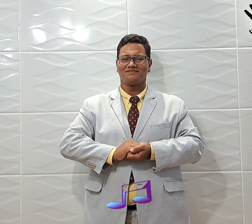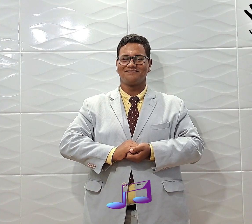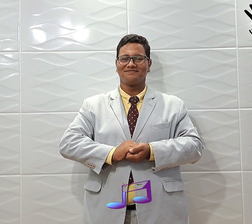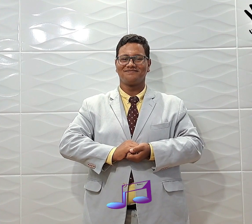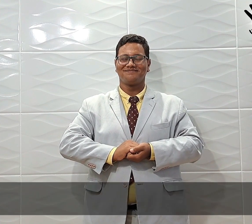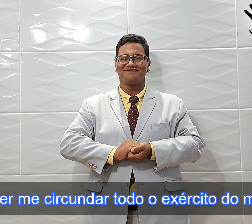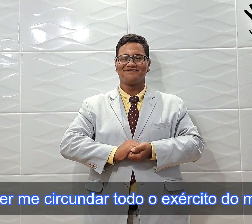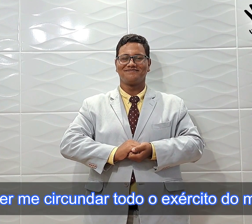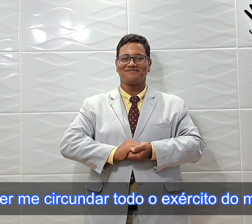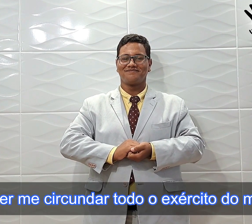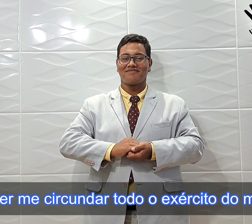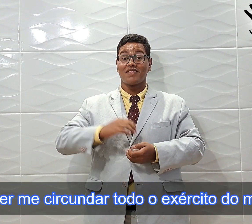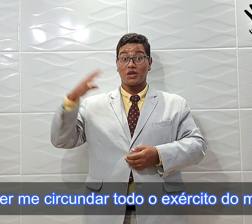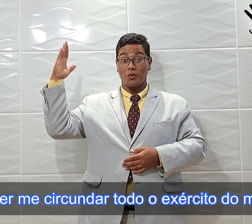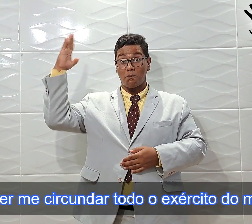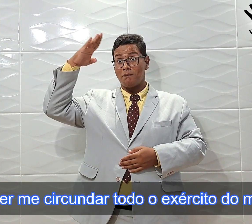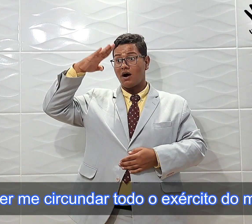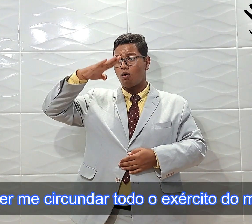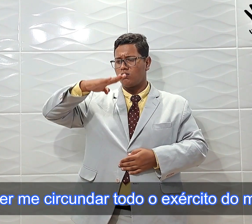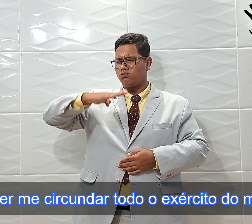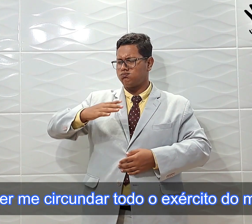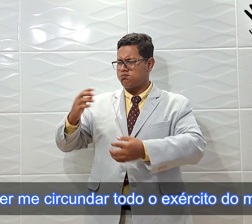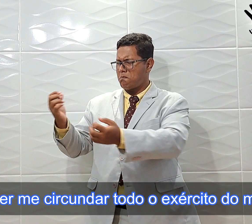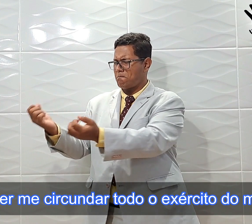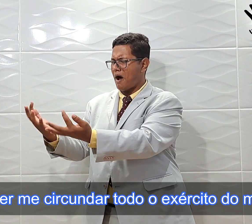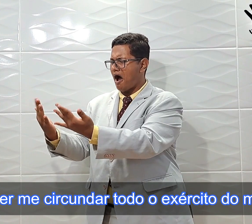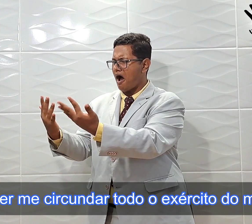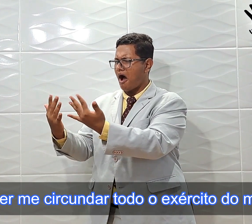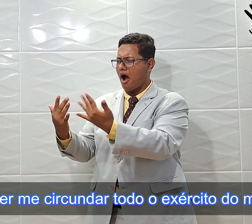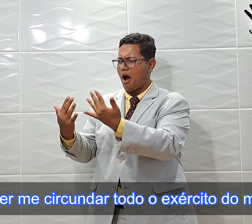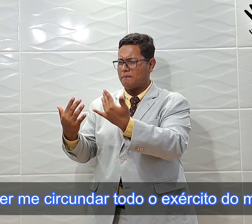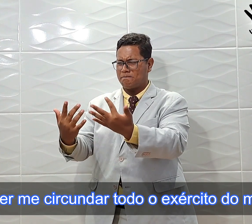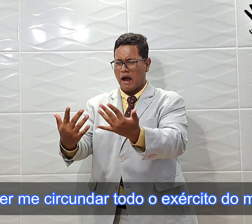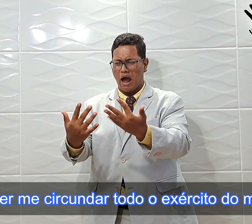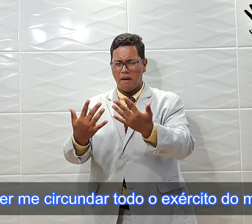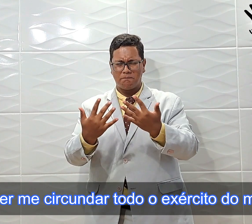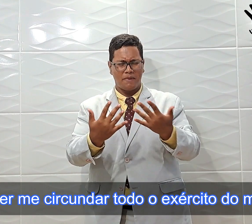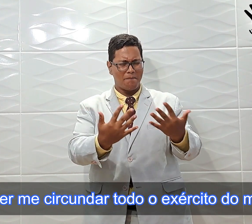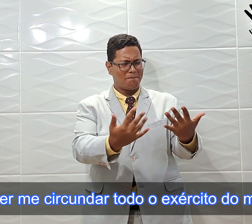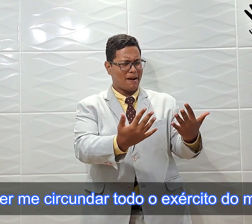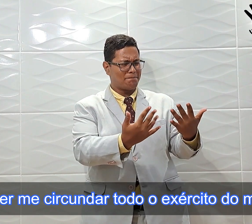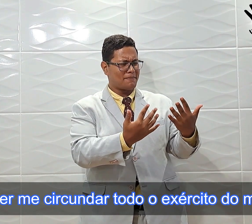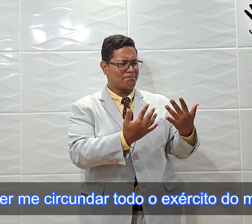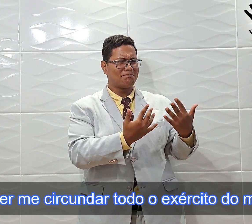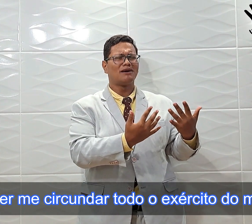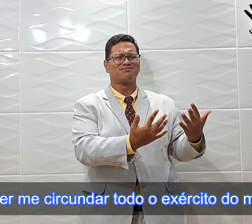Se vier me circundar, todo o